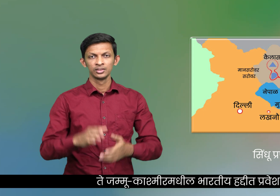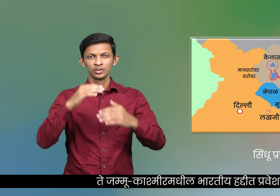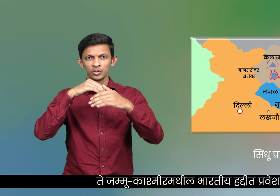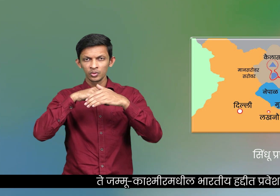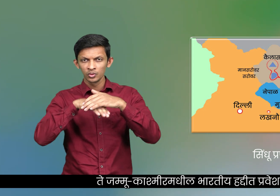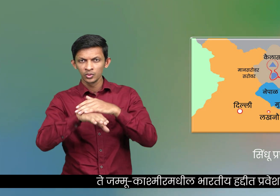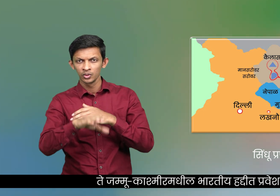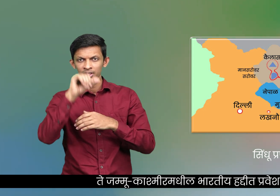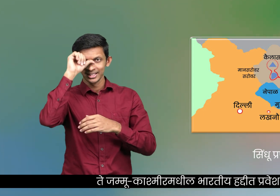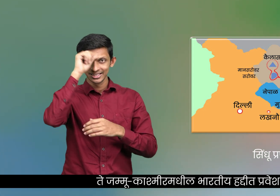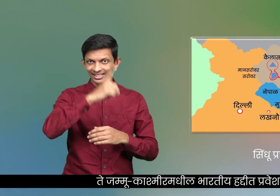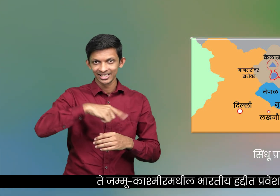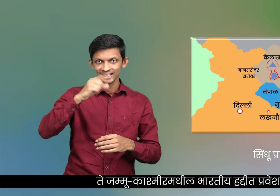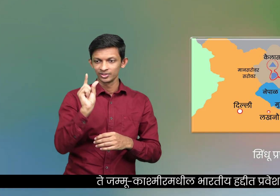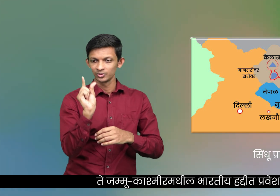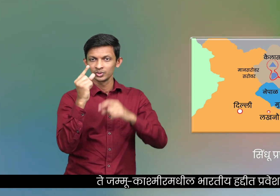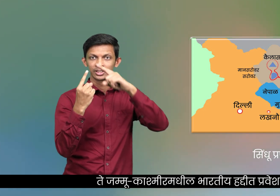ते जम्मू काश्मीरमधील भारतीय हद्दीत प्रवेश करते.